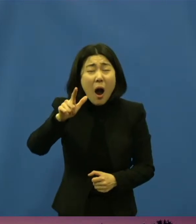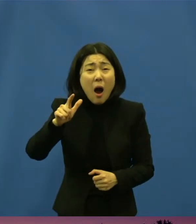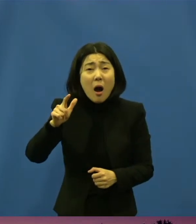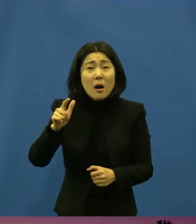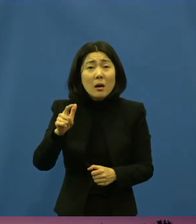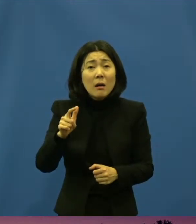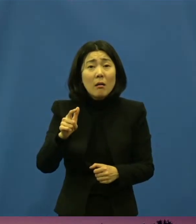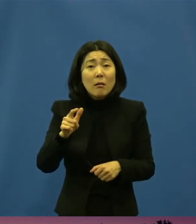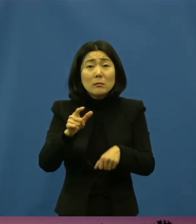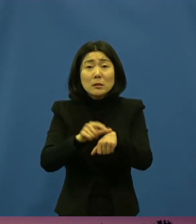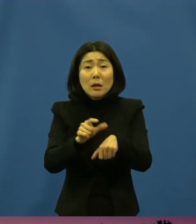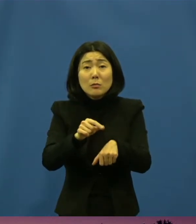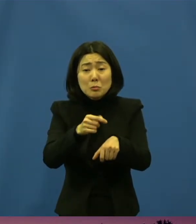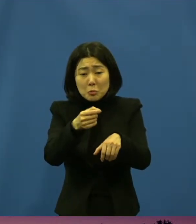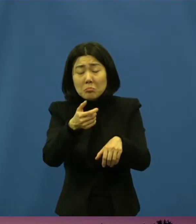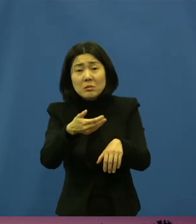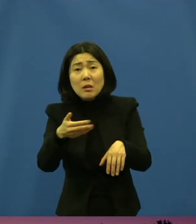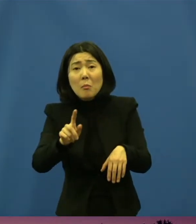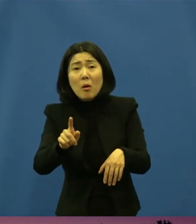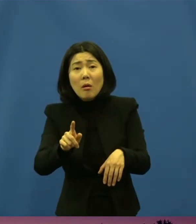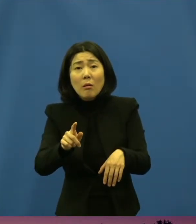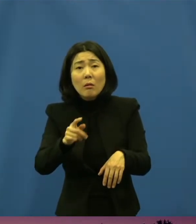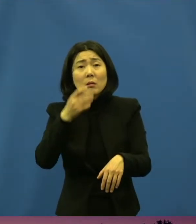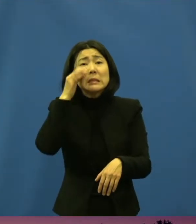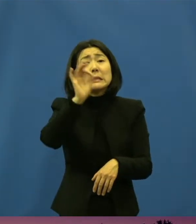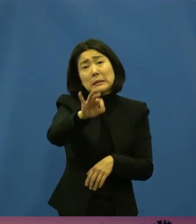조금만 지나면 초라해진다는 거예요.